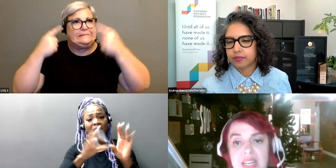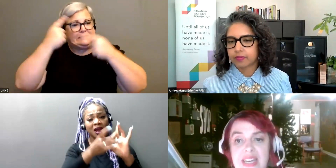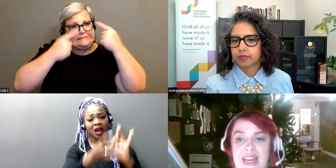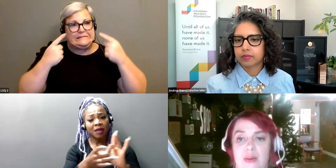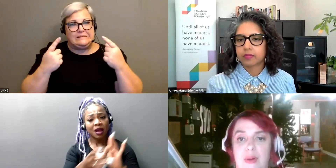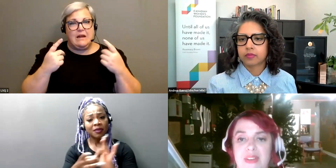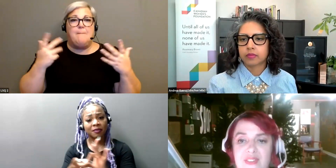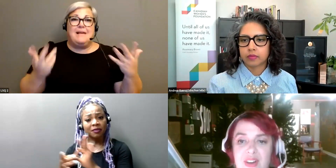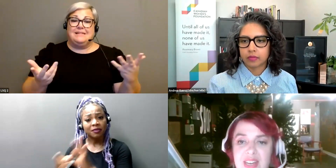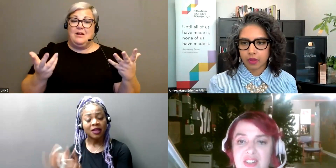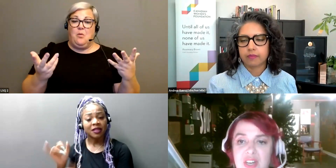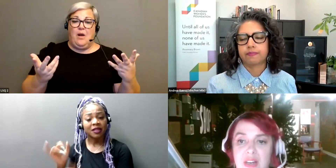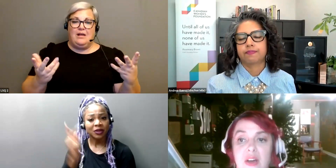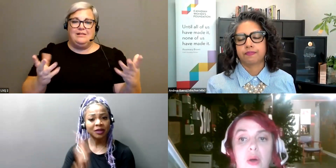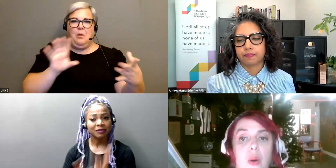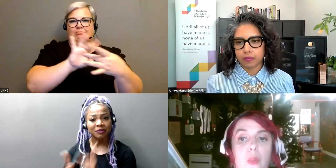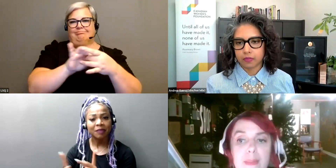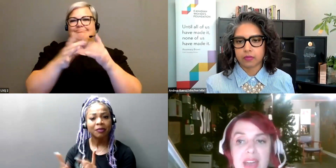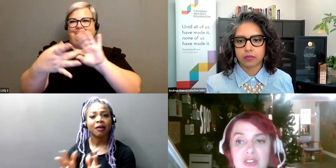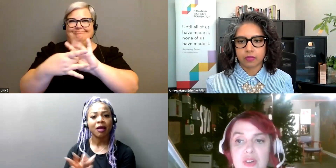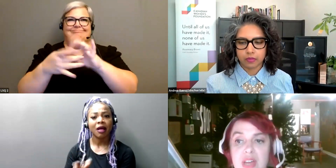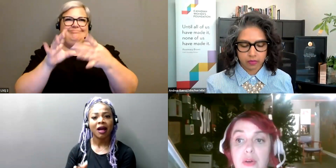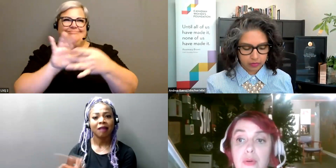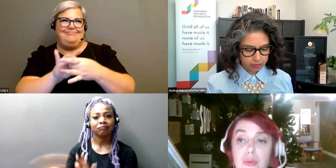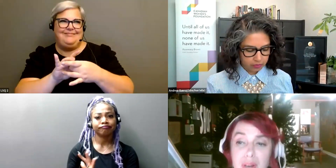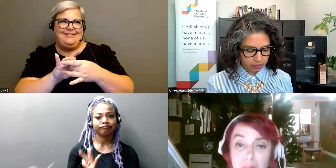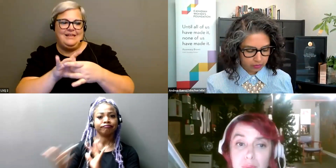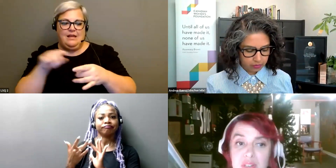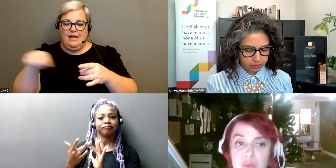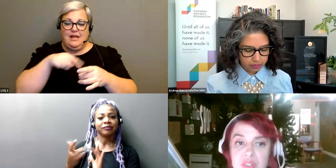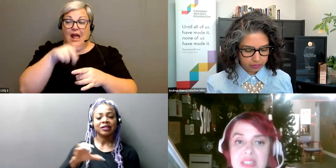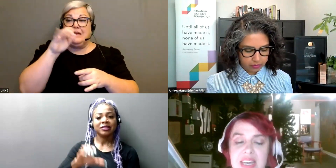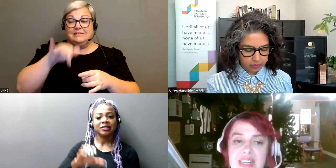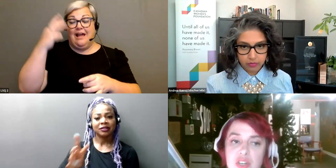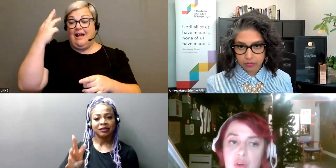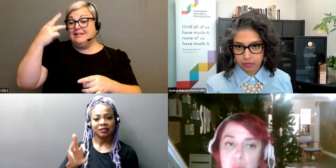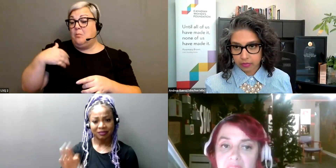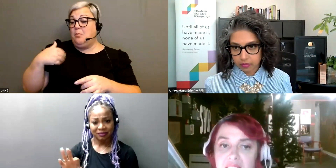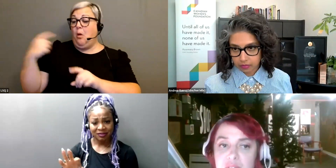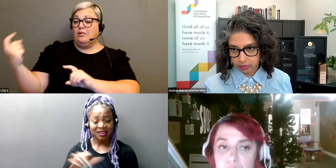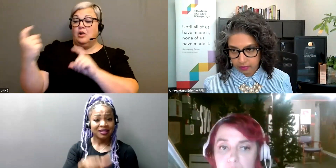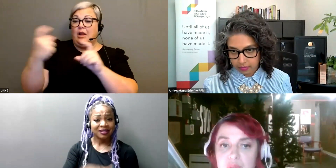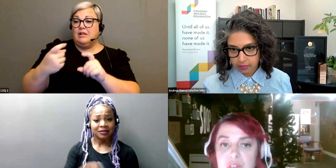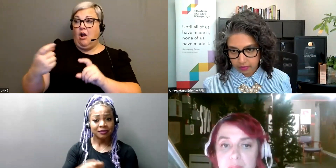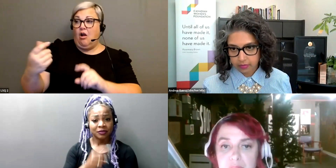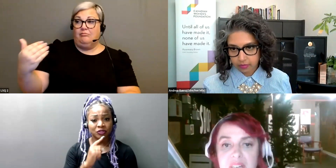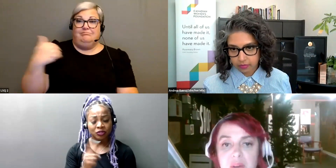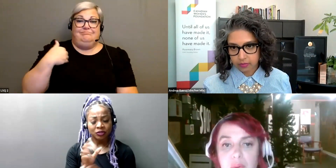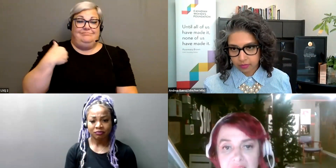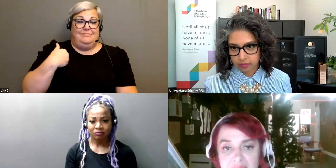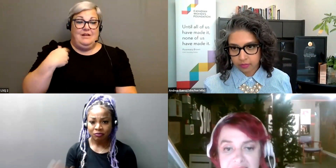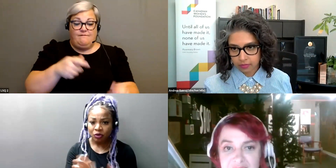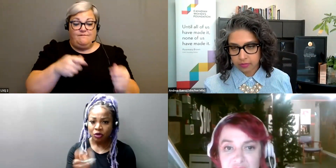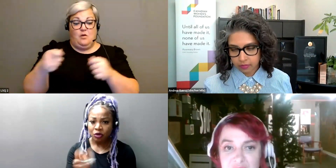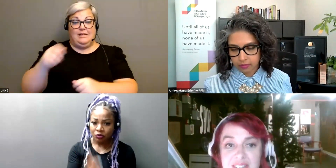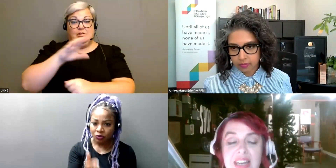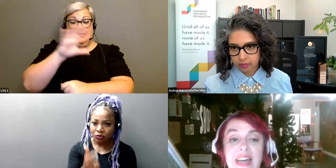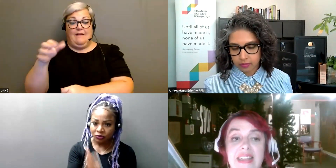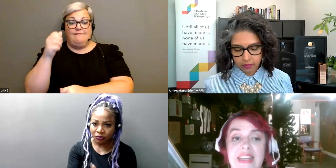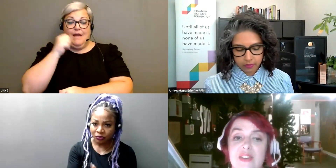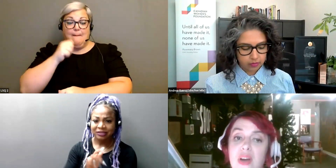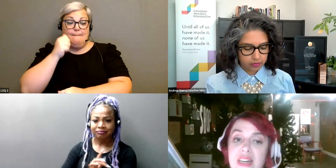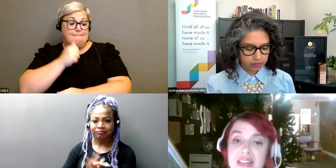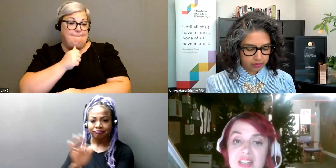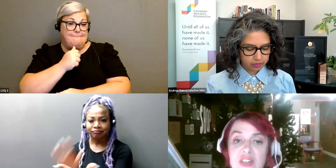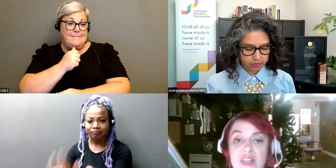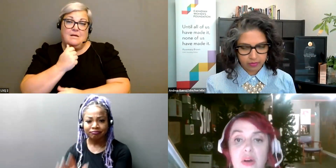préoccupations sont interliées. Et c'est pour cela que ces donateurs se tournent vers nous, la Fondation canadienne des femmes. Nous,